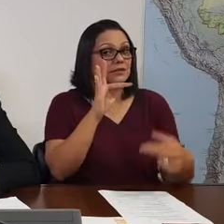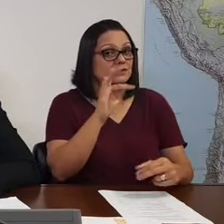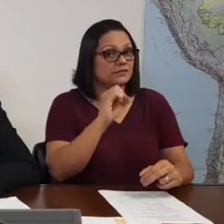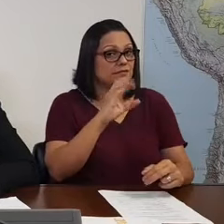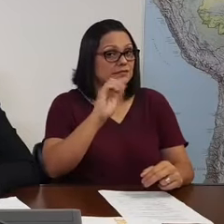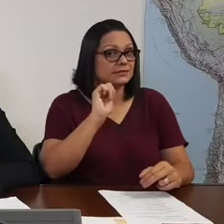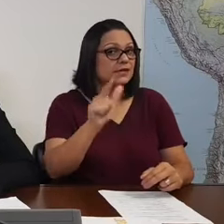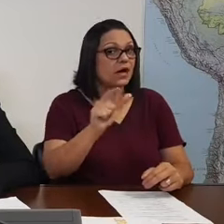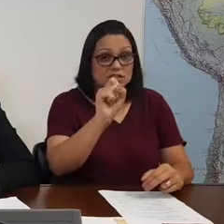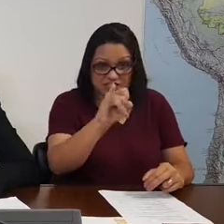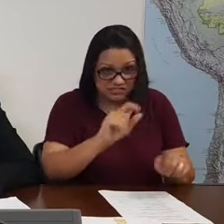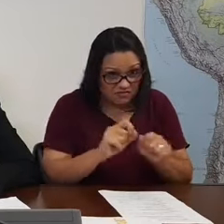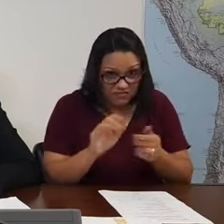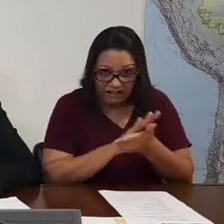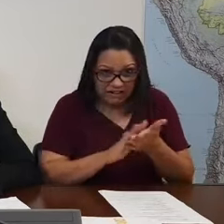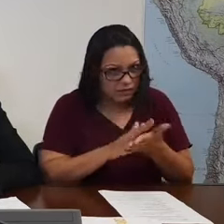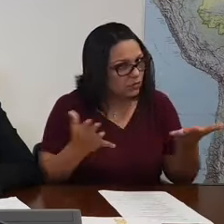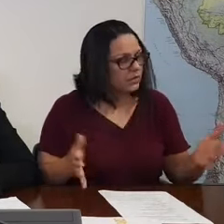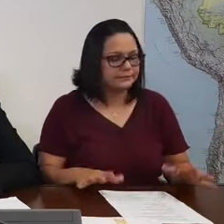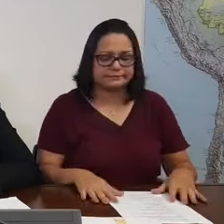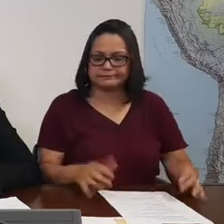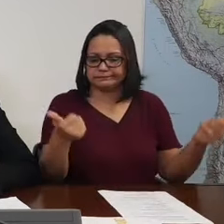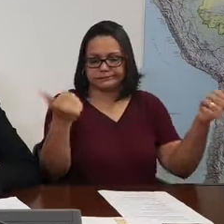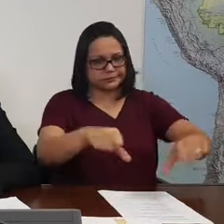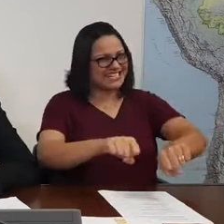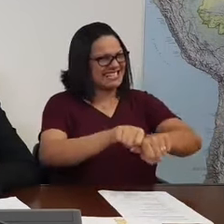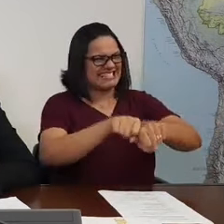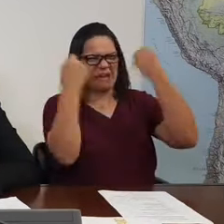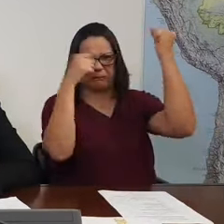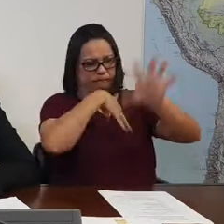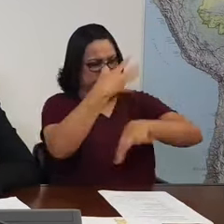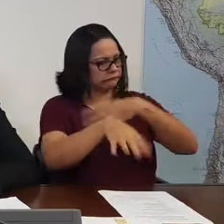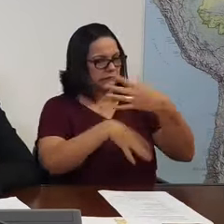nada, quebra, né, quebra tudo. E a nossa reforma